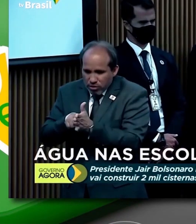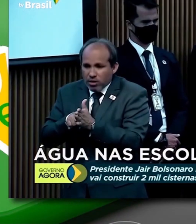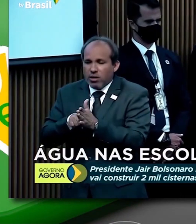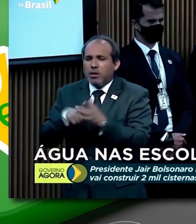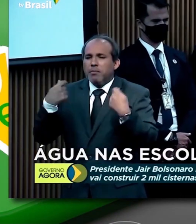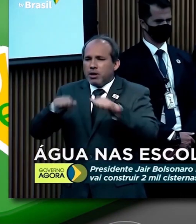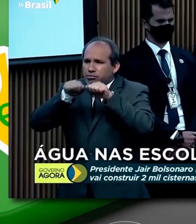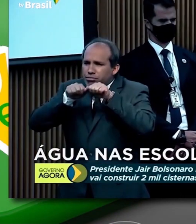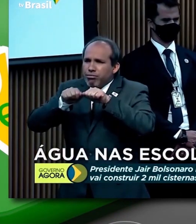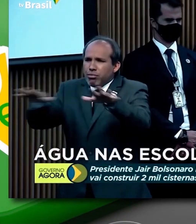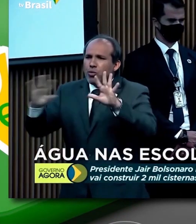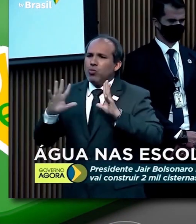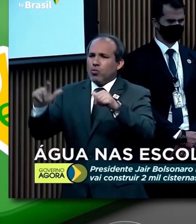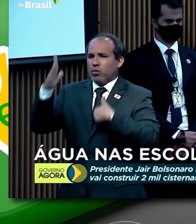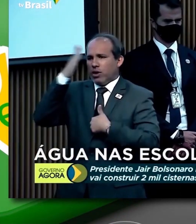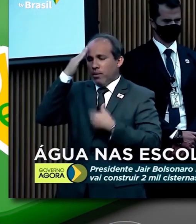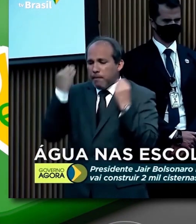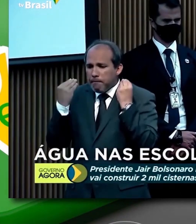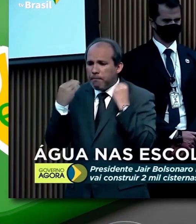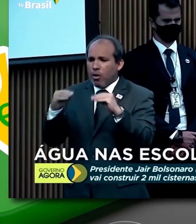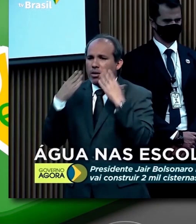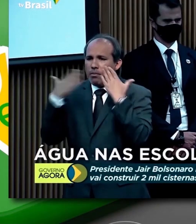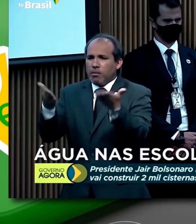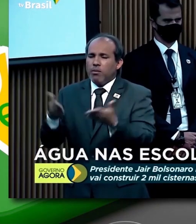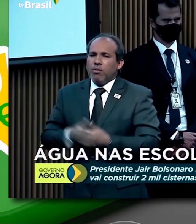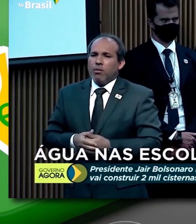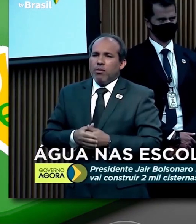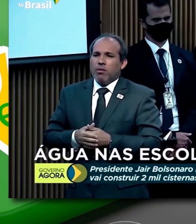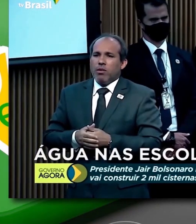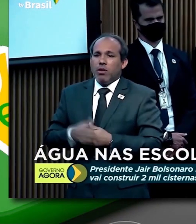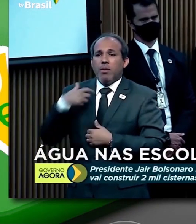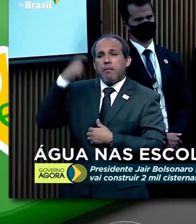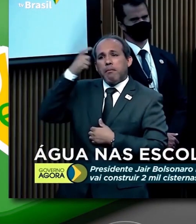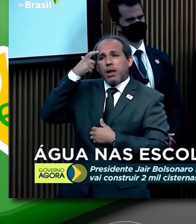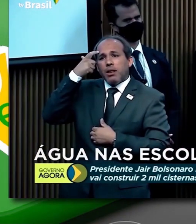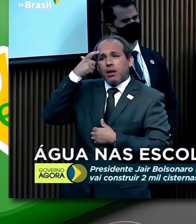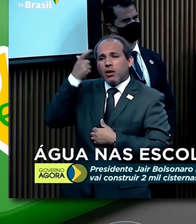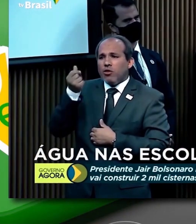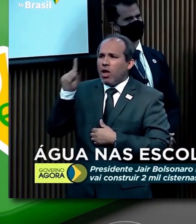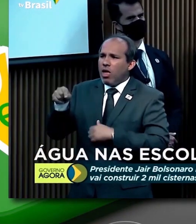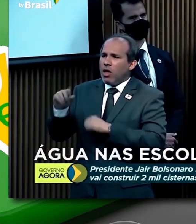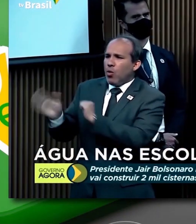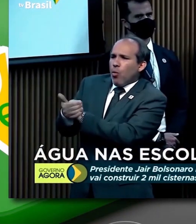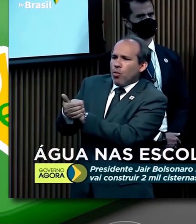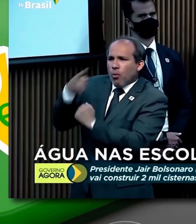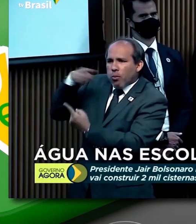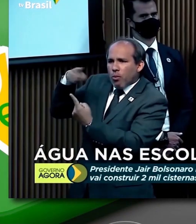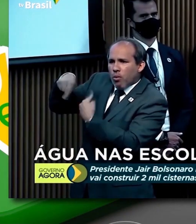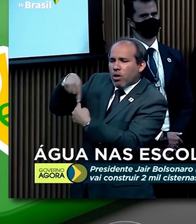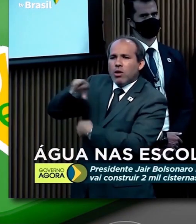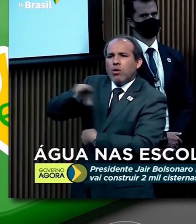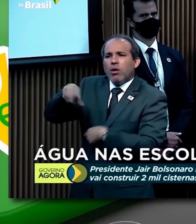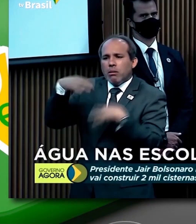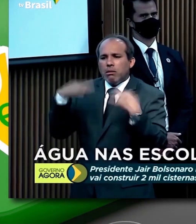público e o dinheiro que foi legalmente eu pensava que era caixa preta mas não foi ilegalmente para o exterior